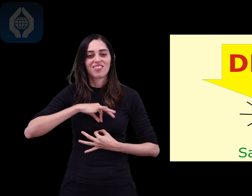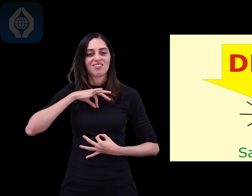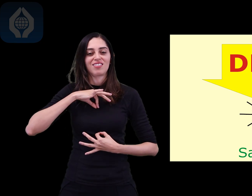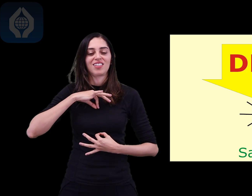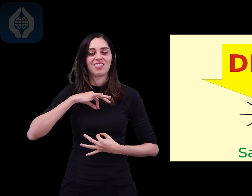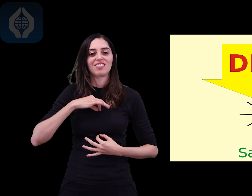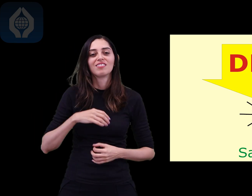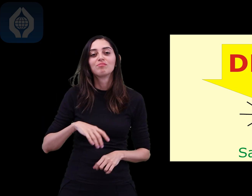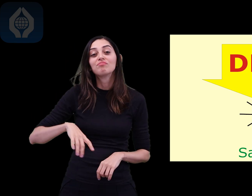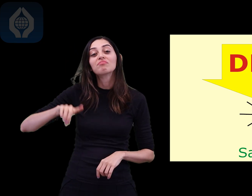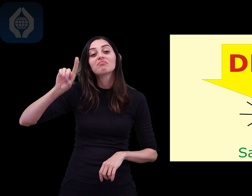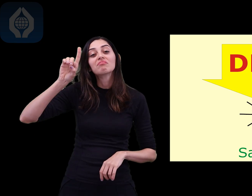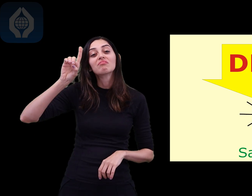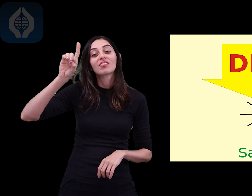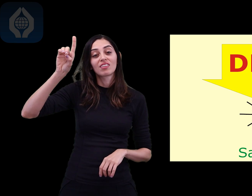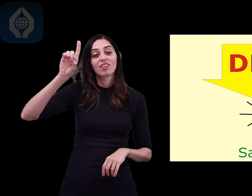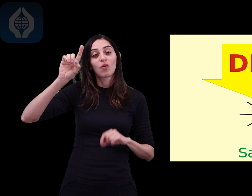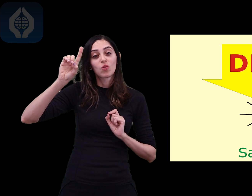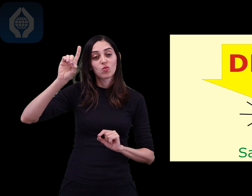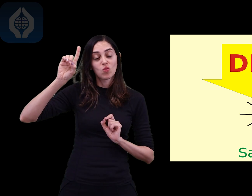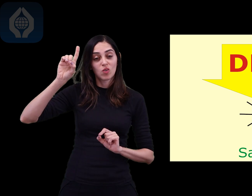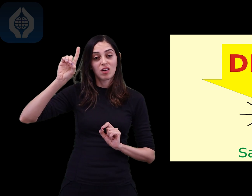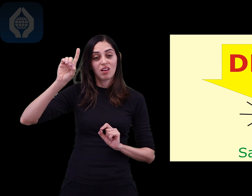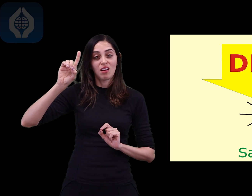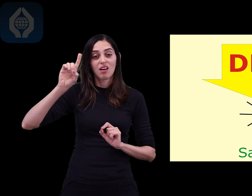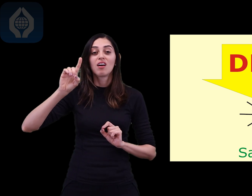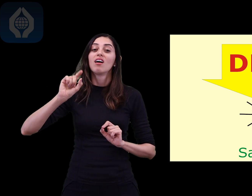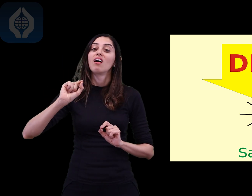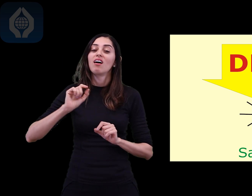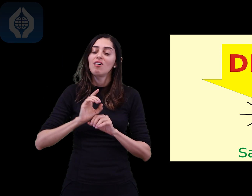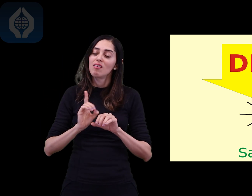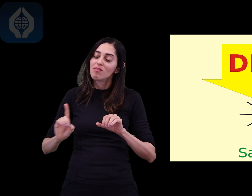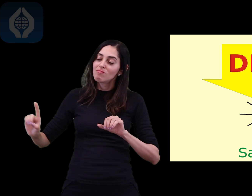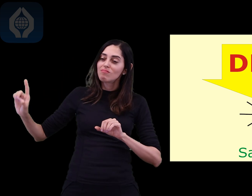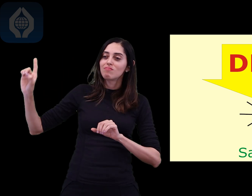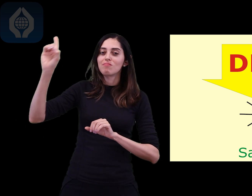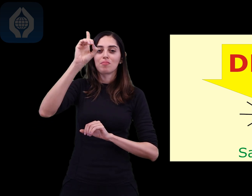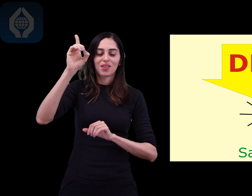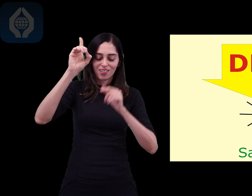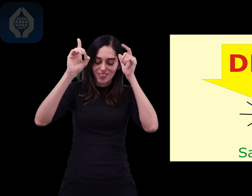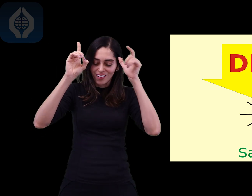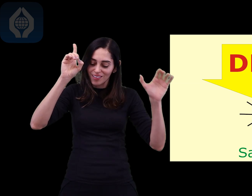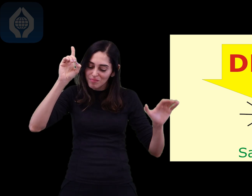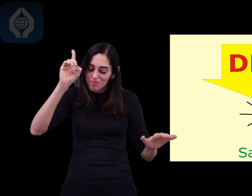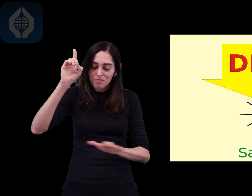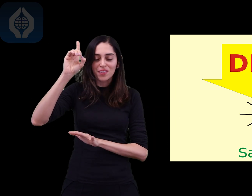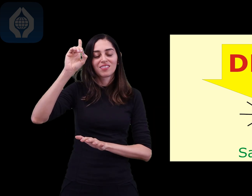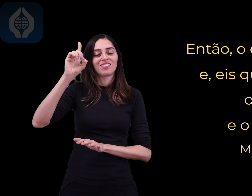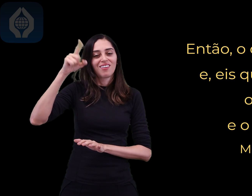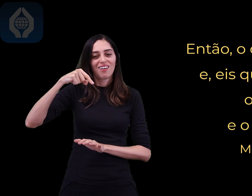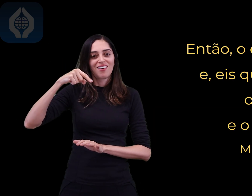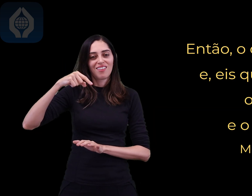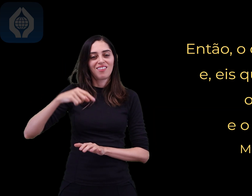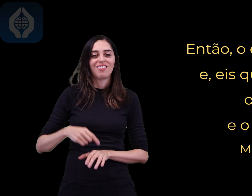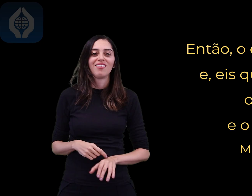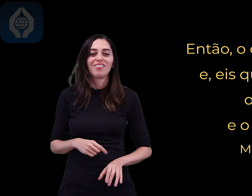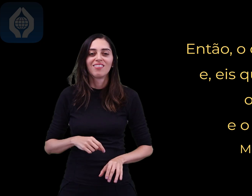humano. Deus é superior a Satanás de todas as formas. Em Mateus